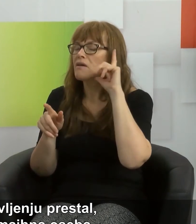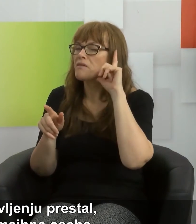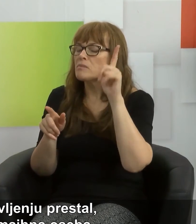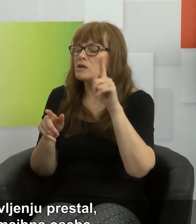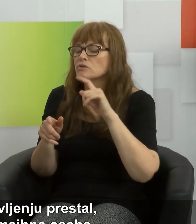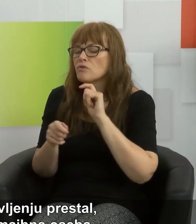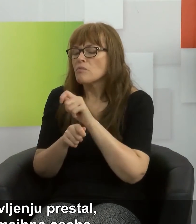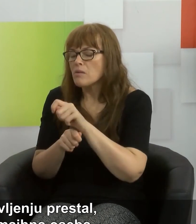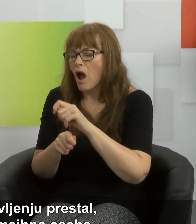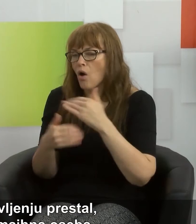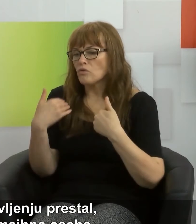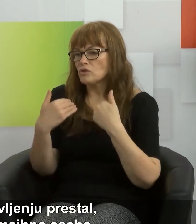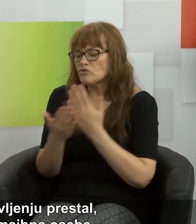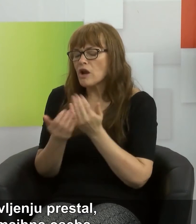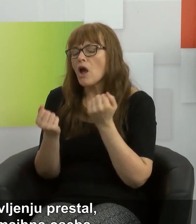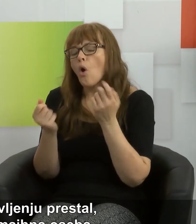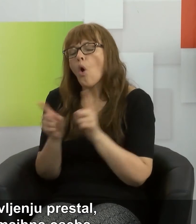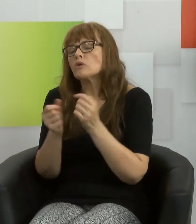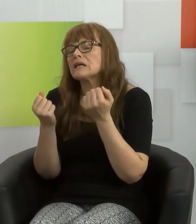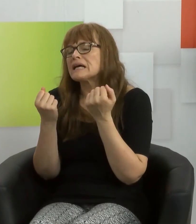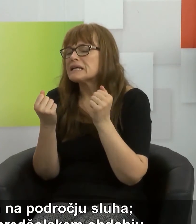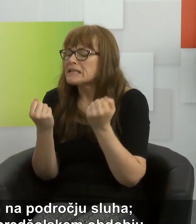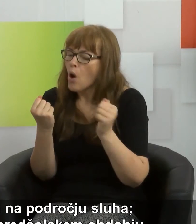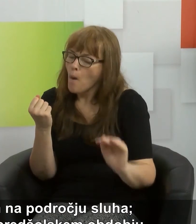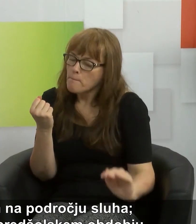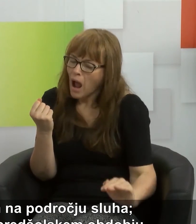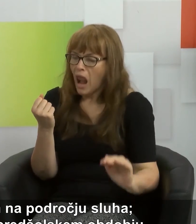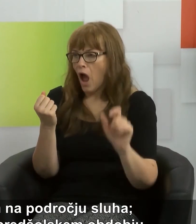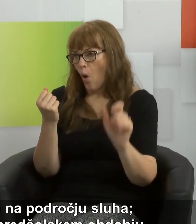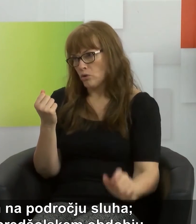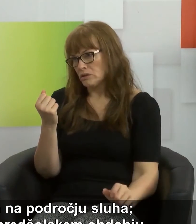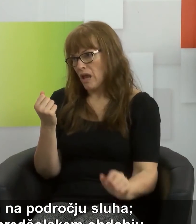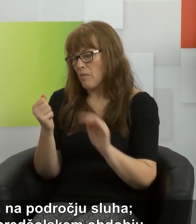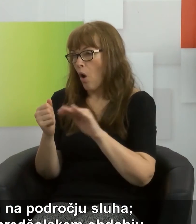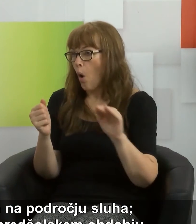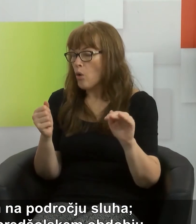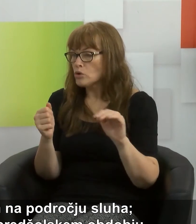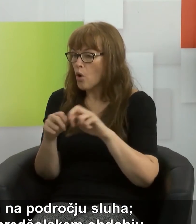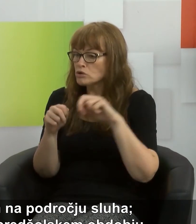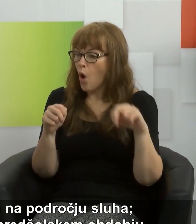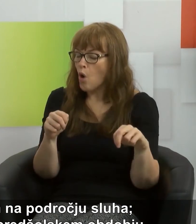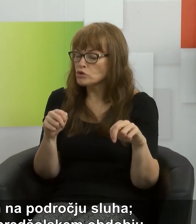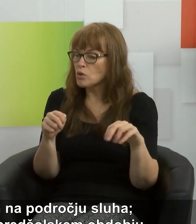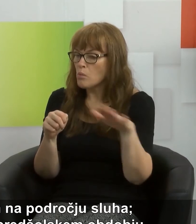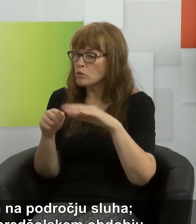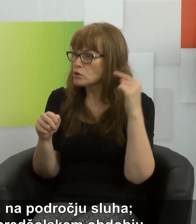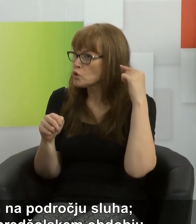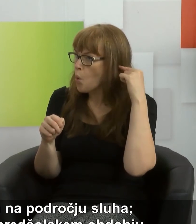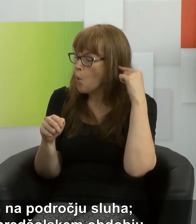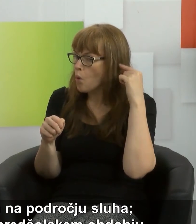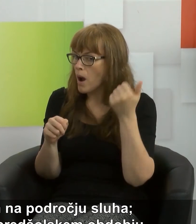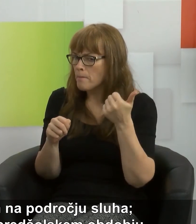življenju dal skozi, tudi že kot zelo majhna oseba. Otroci z odstopanjem na področju sluha so ti njihovi